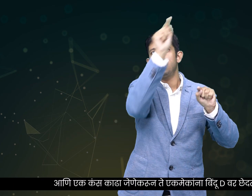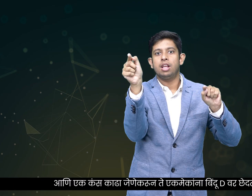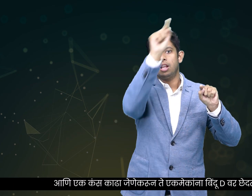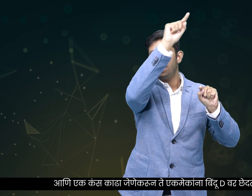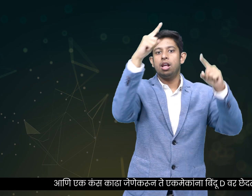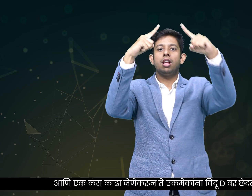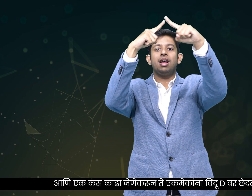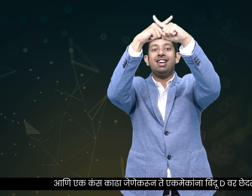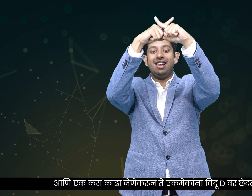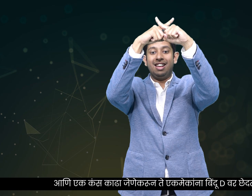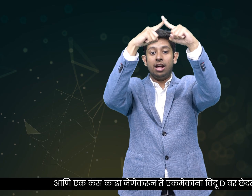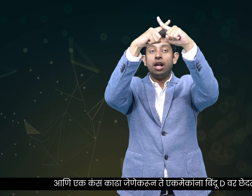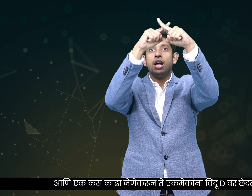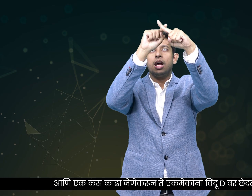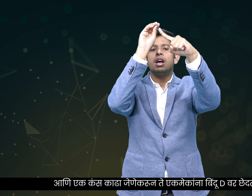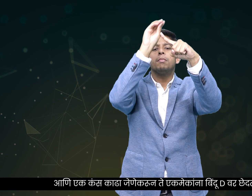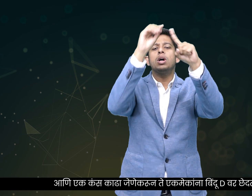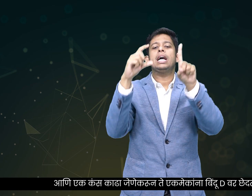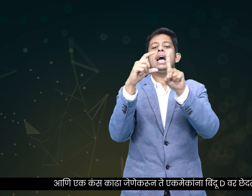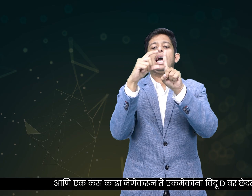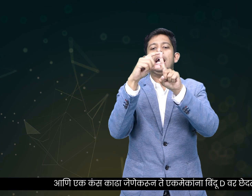एकमेकांना बिंदू D वर छेदतील.